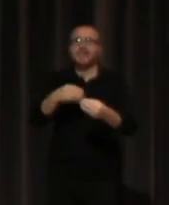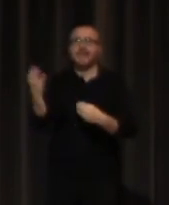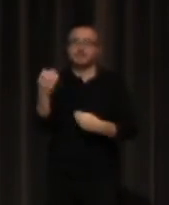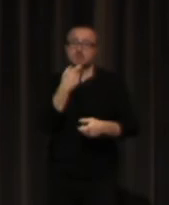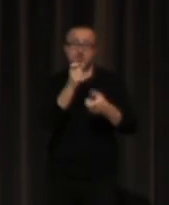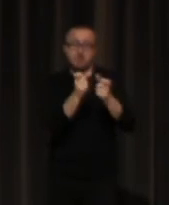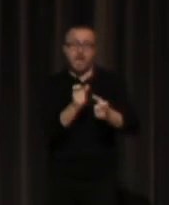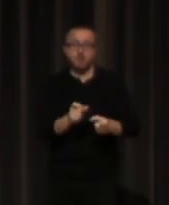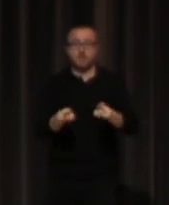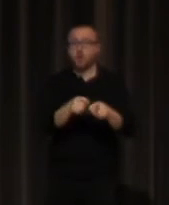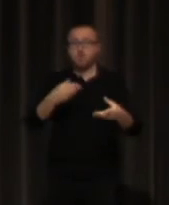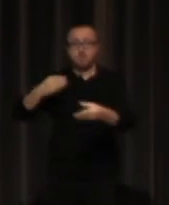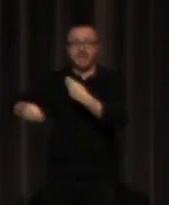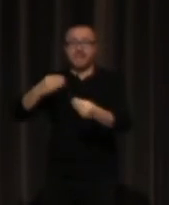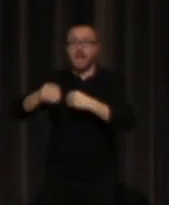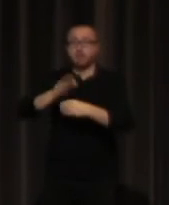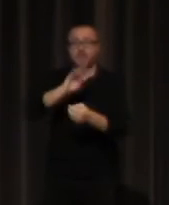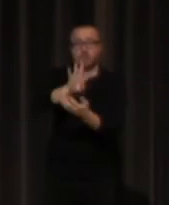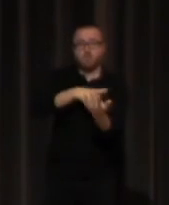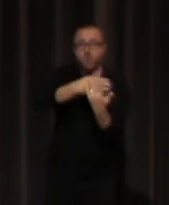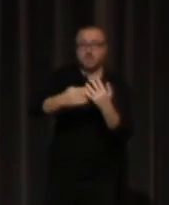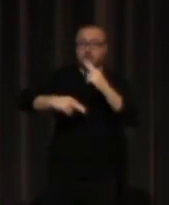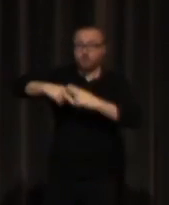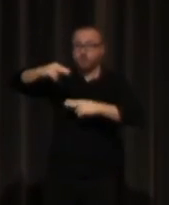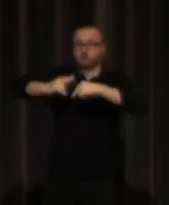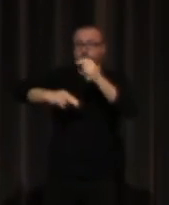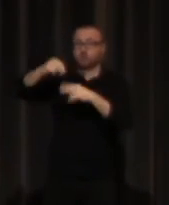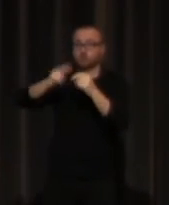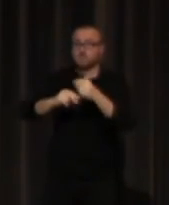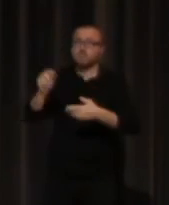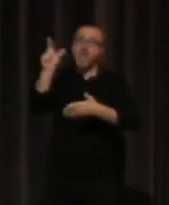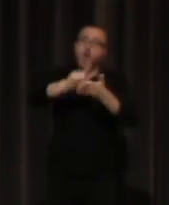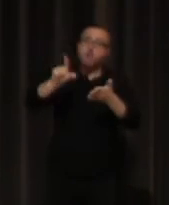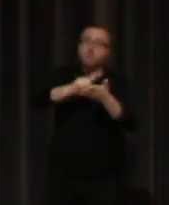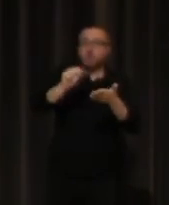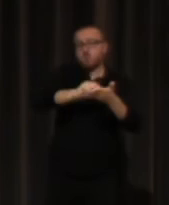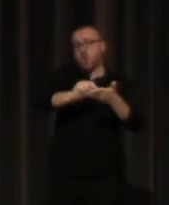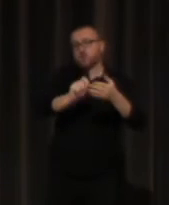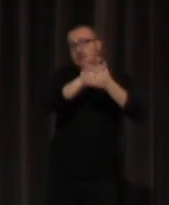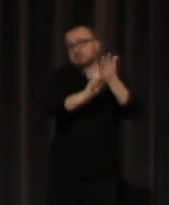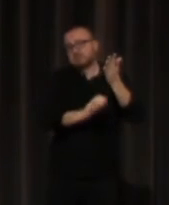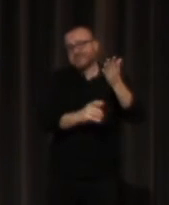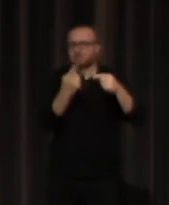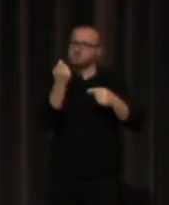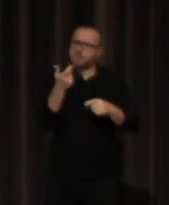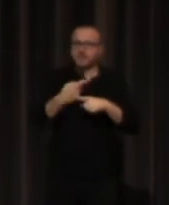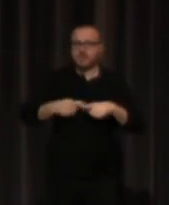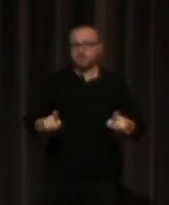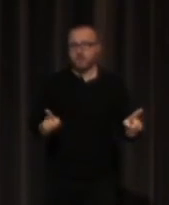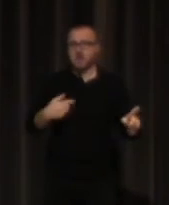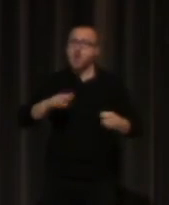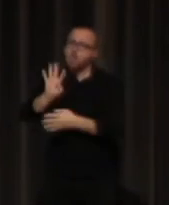versos. És a dir, que sobretot en poesia, però la prosa a vegades no és gaire diferent, si la treballem literàriament